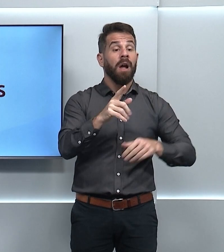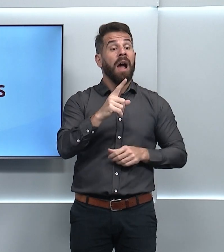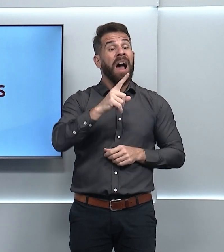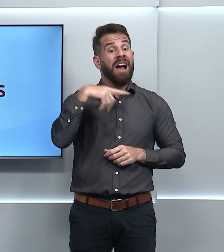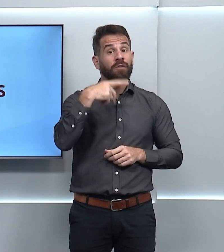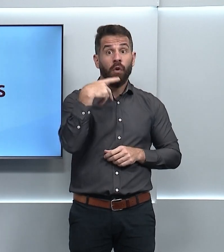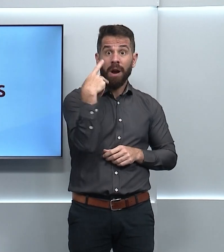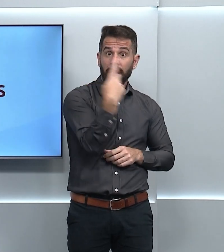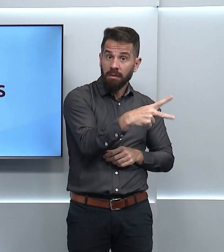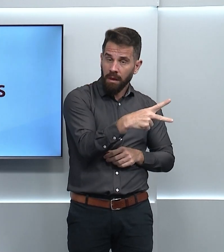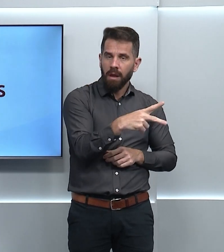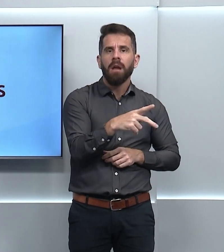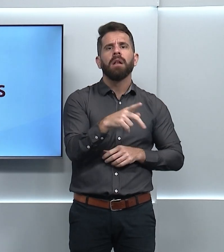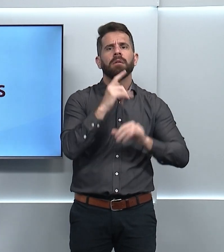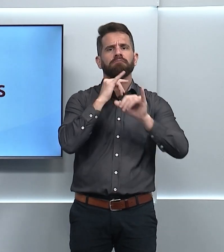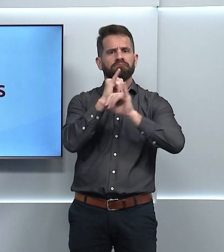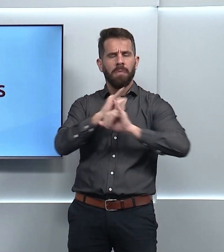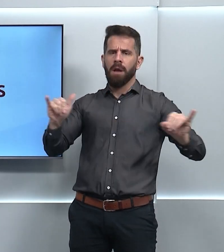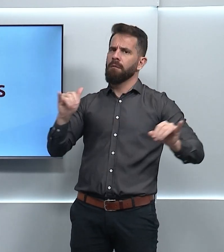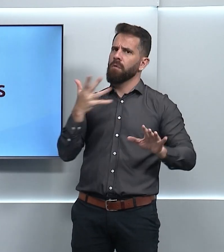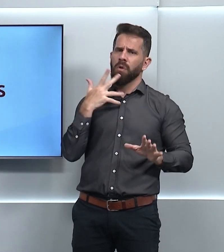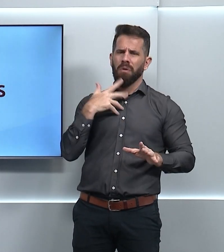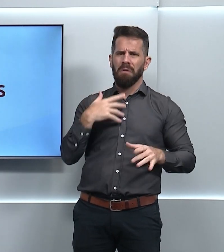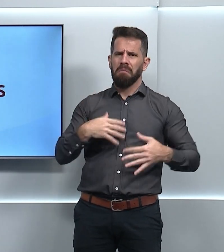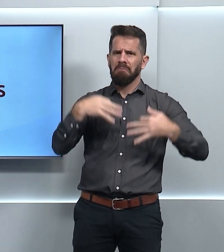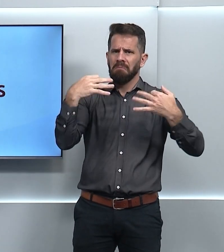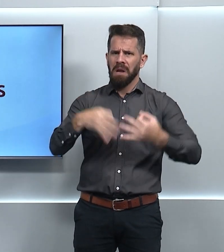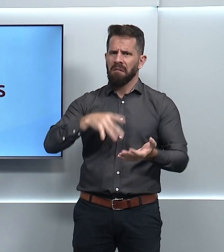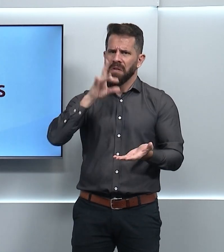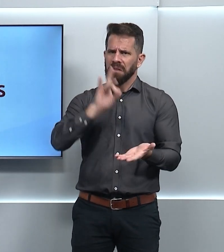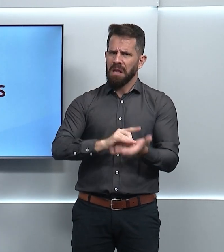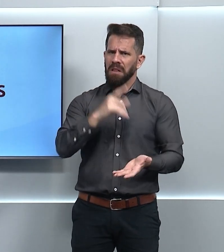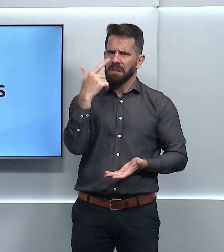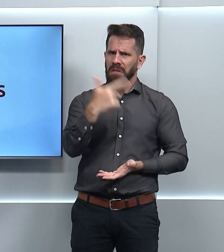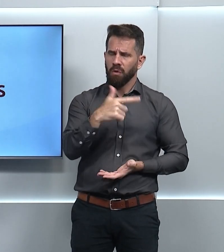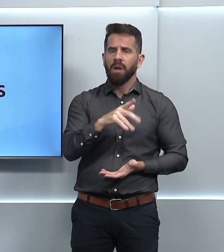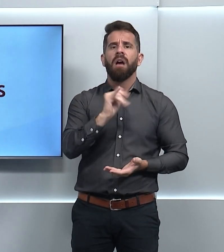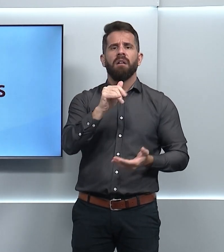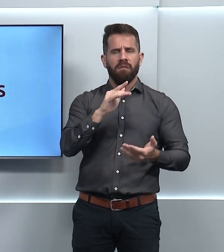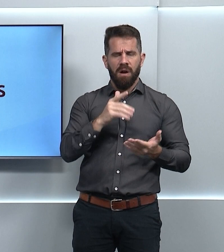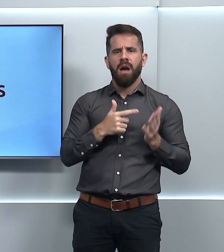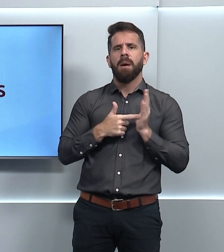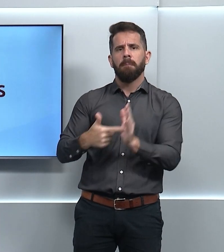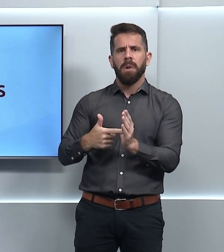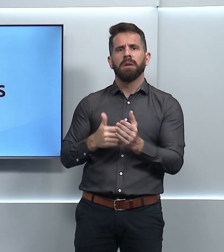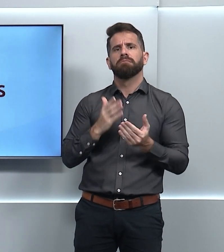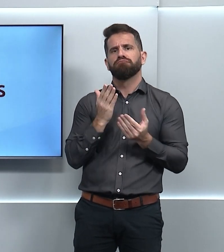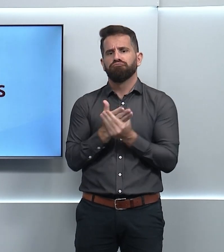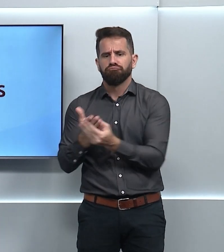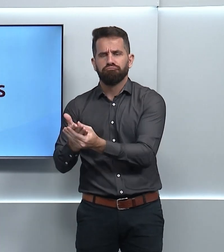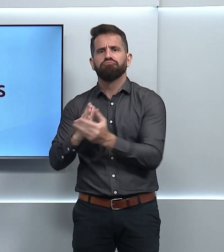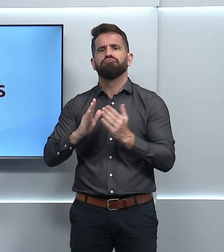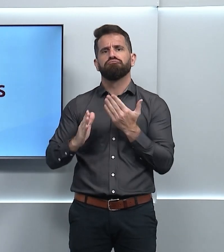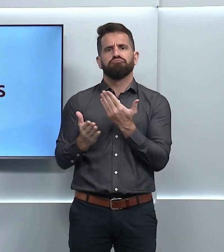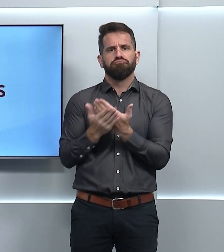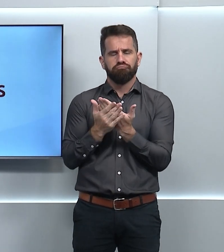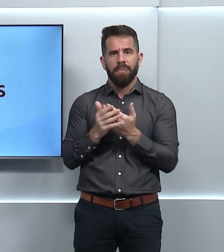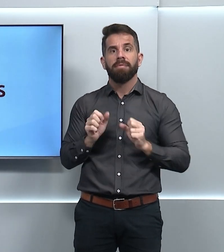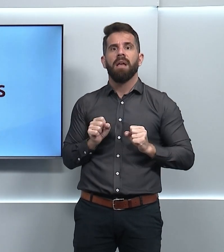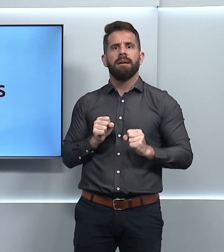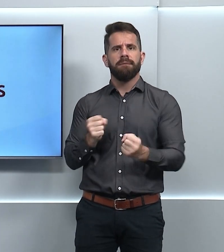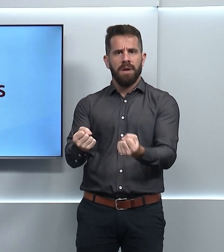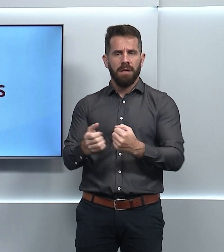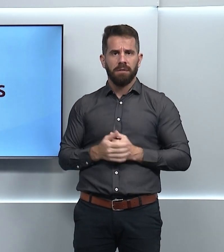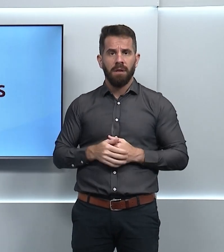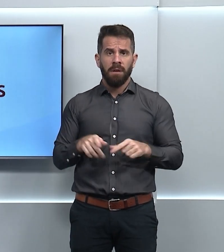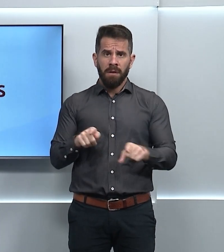dele negou as acusações e informou que vai apresentar a defesa dele nos autos do processo. A nota ainda disse que o